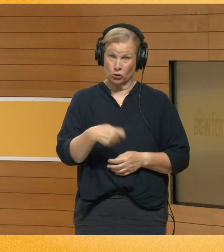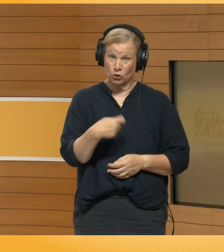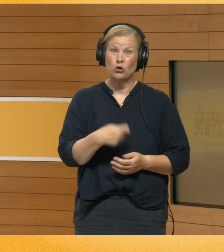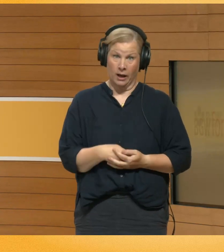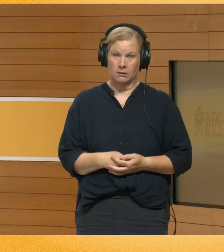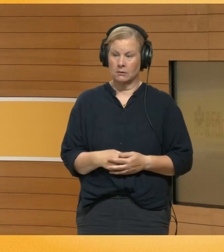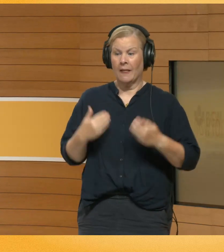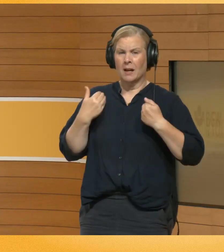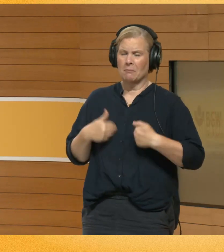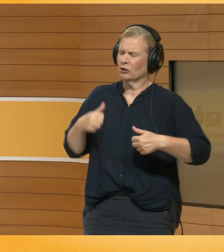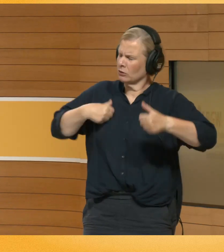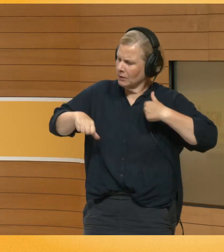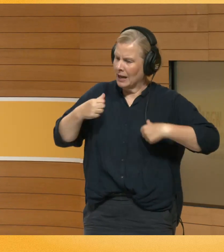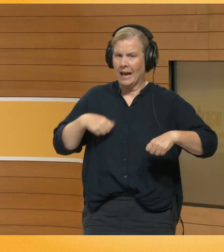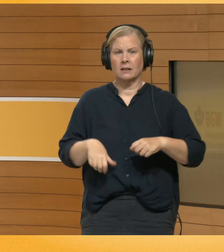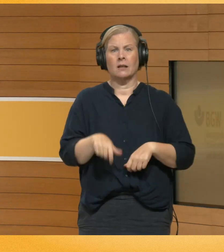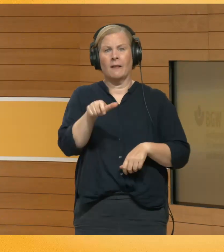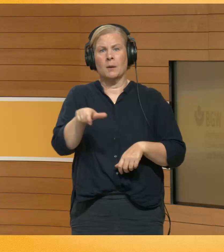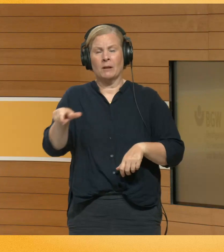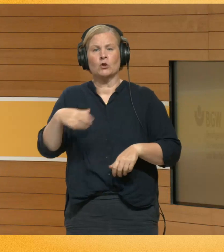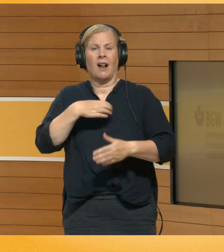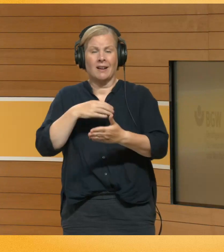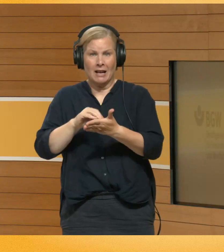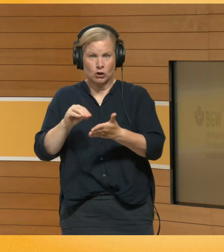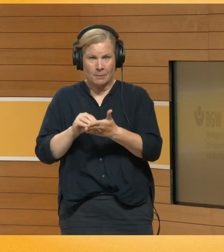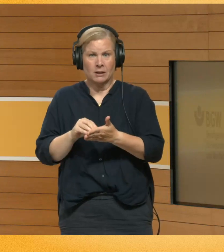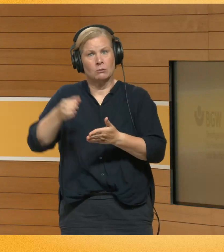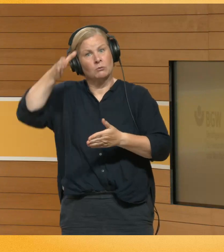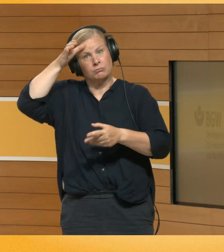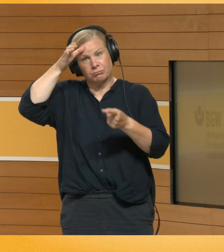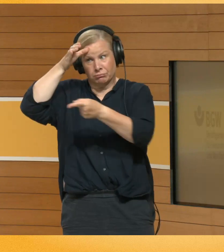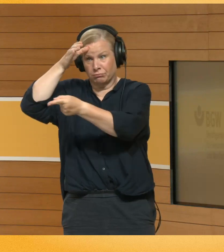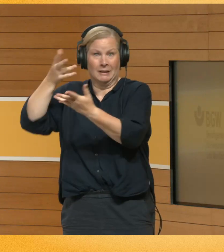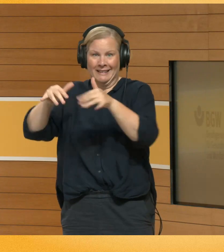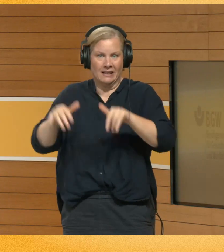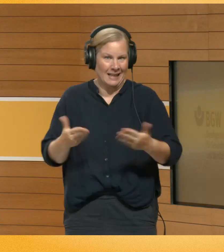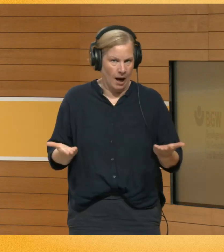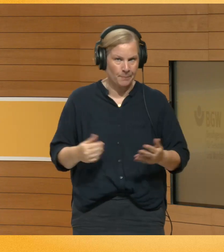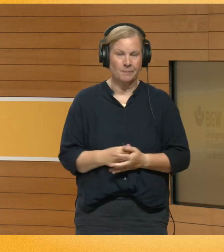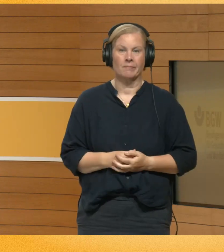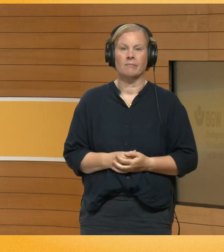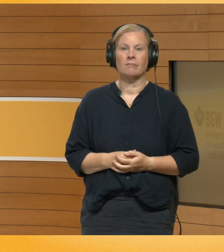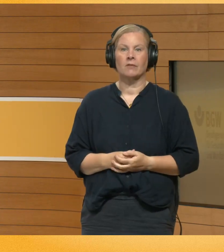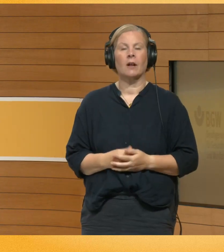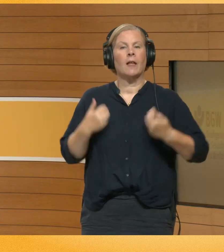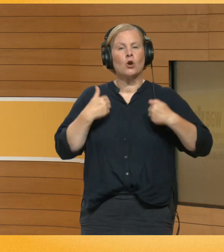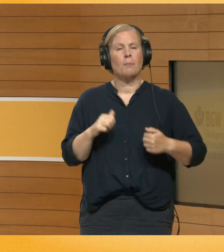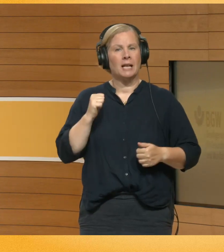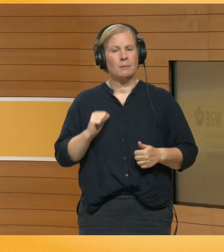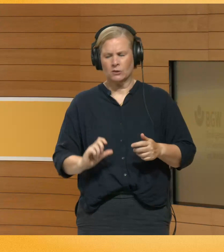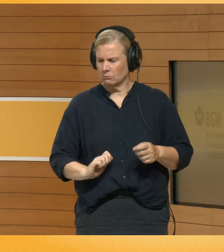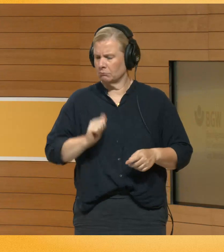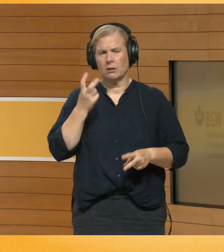Leid, Personalausfälle und großen Know-how-Verlust. Die schwersten körperlichen Belastungen entstehen